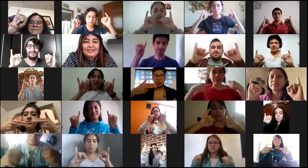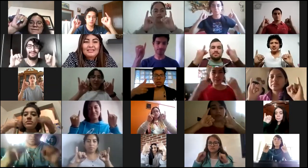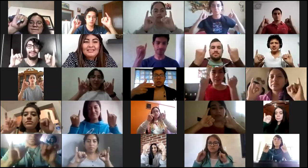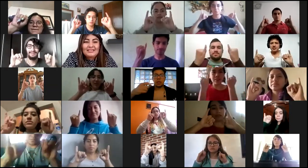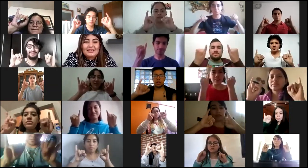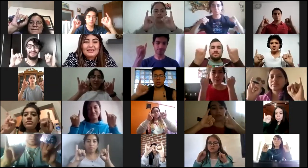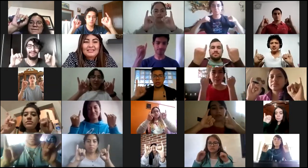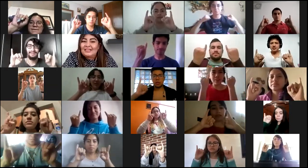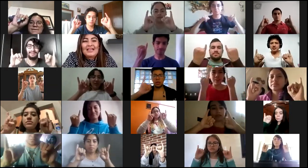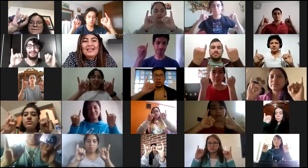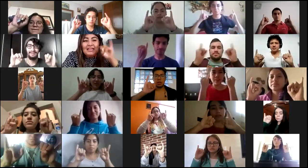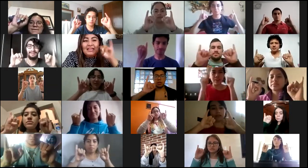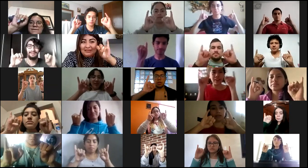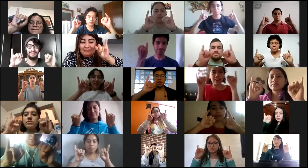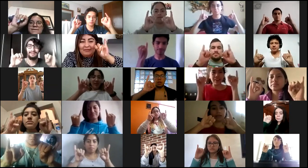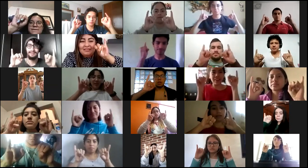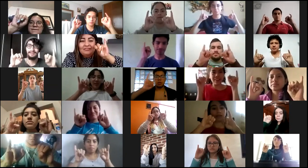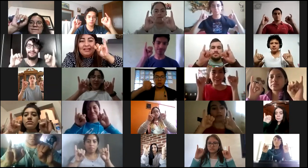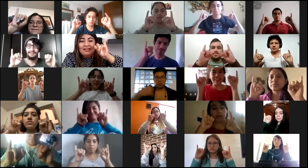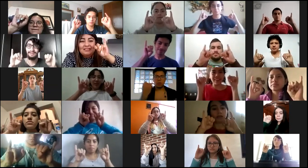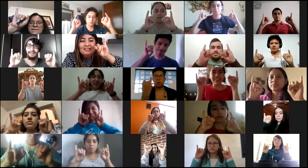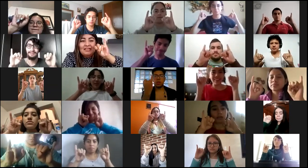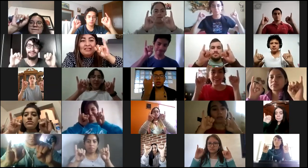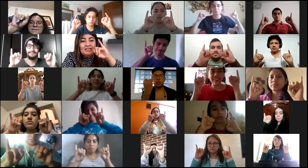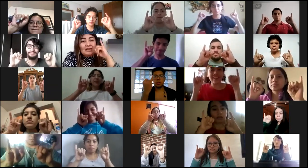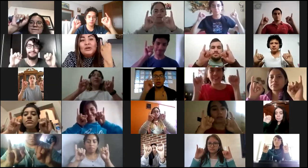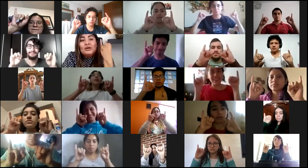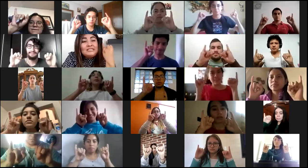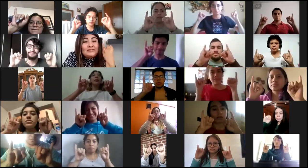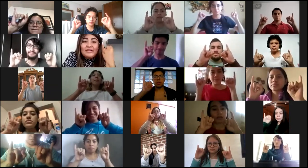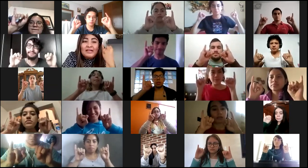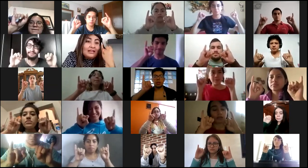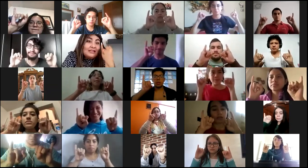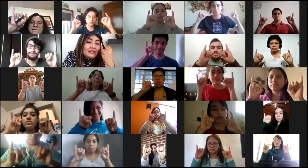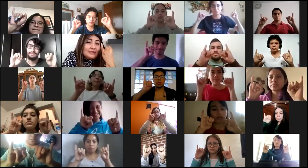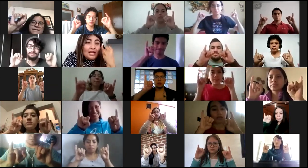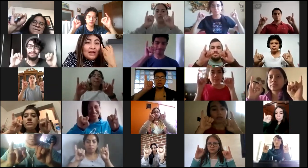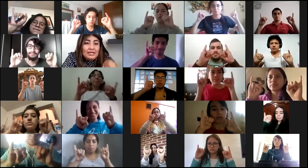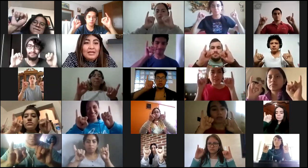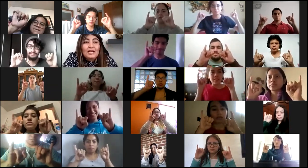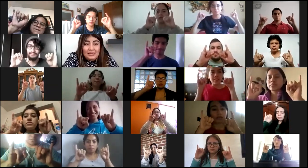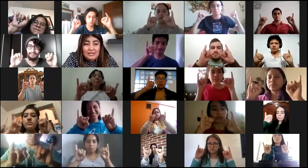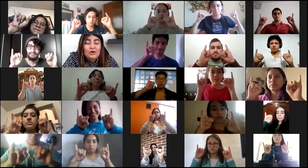I. La I, palma hacia afuera. Si la pongo así, significa que ya terminé la J. J,